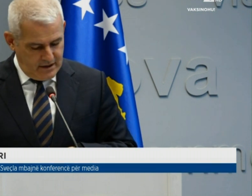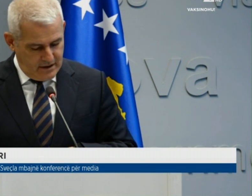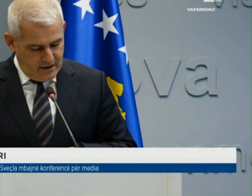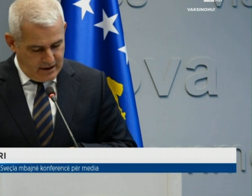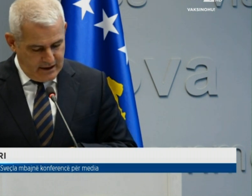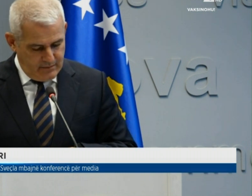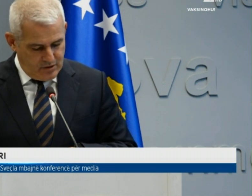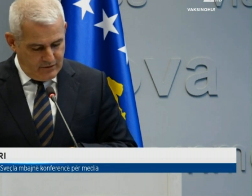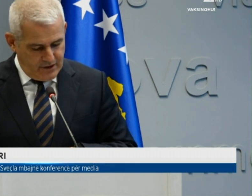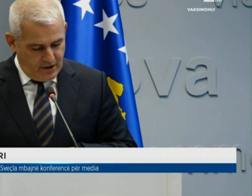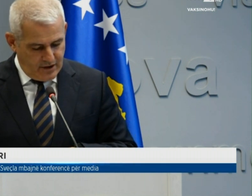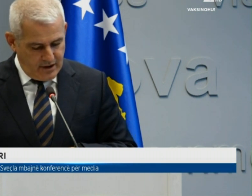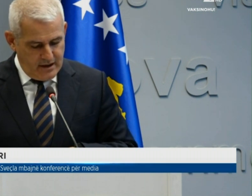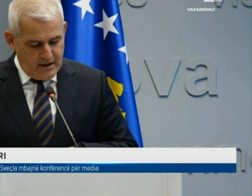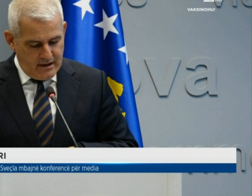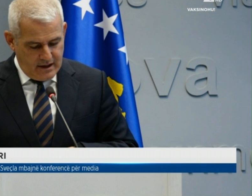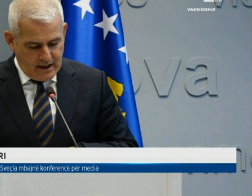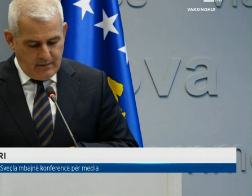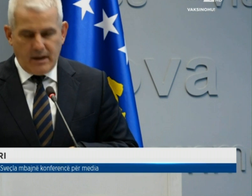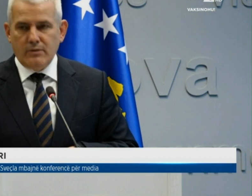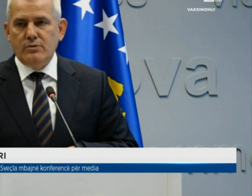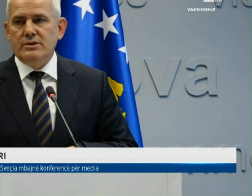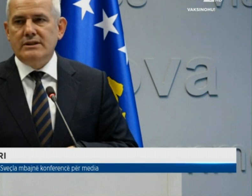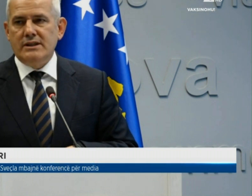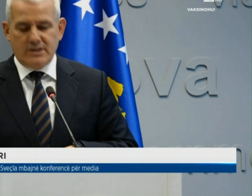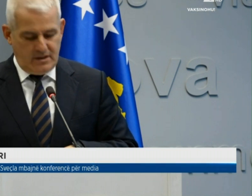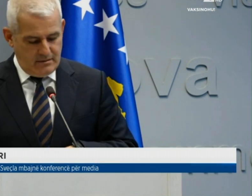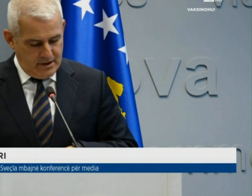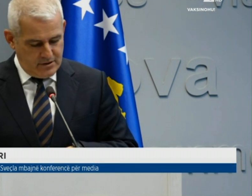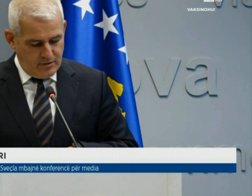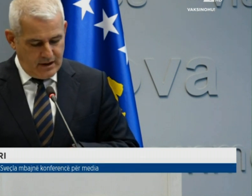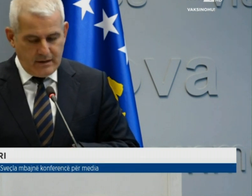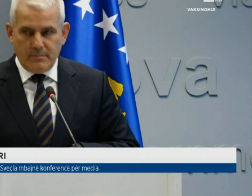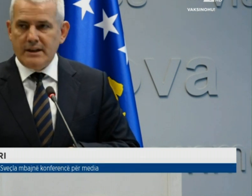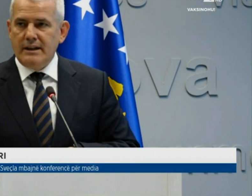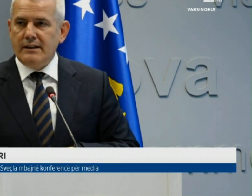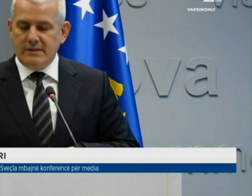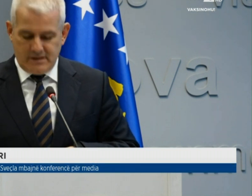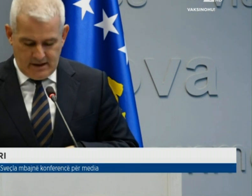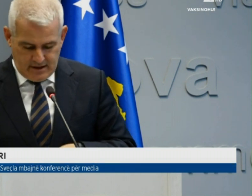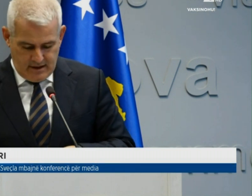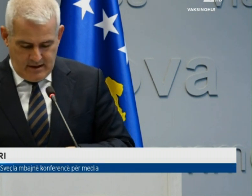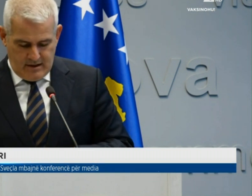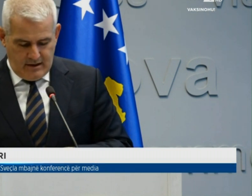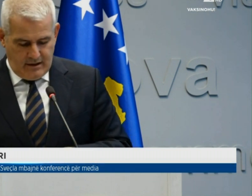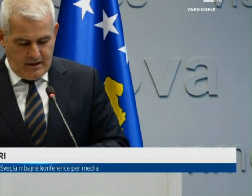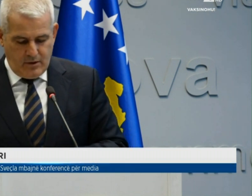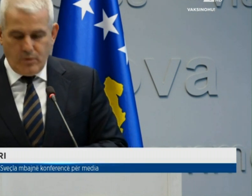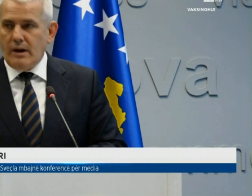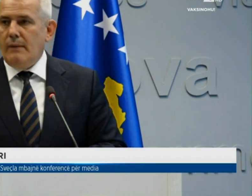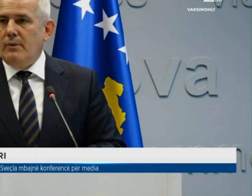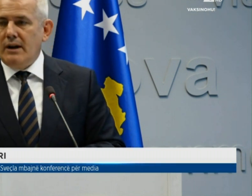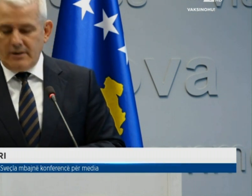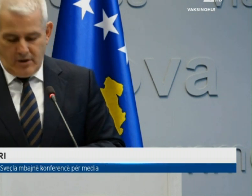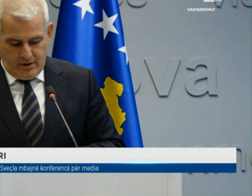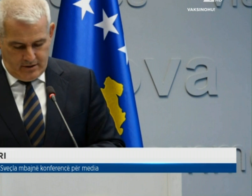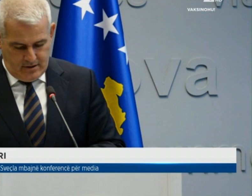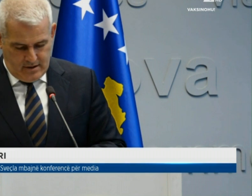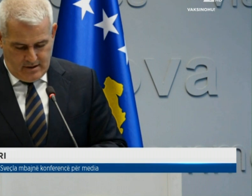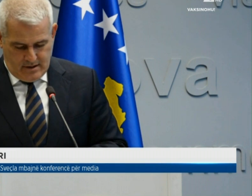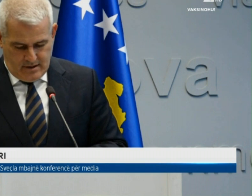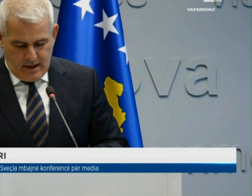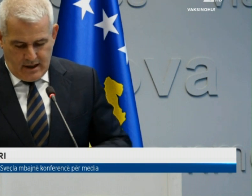pikat e kalimit kufitar dhe kemi 269 persona në Bërnjak të cilët janë hyrë apo kanë